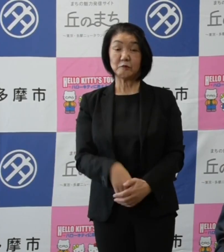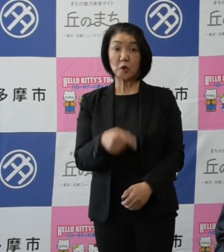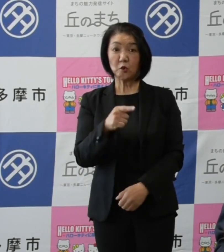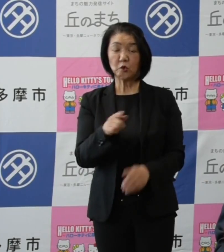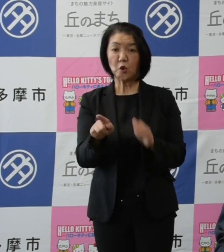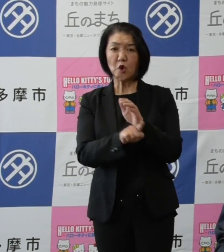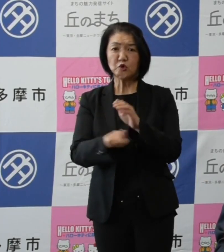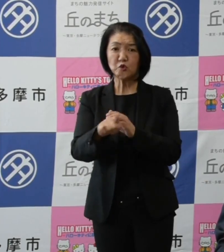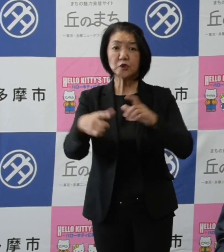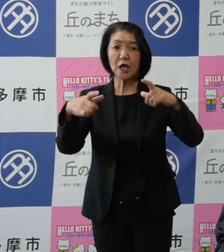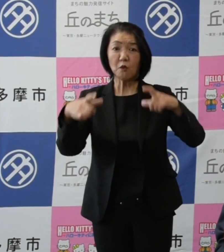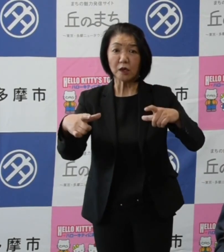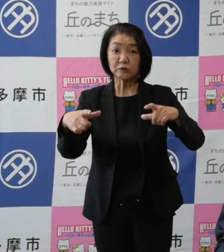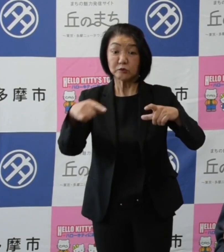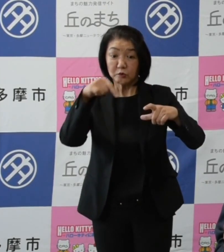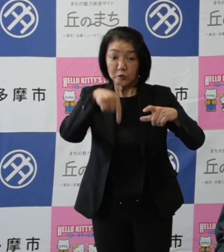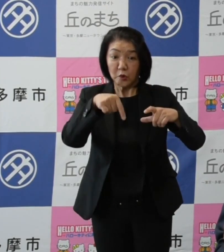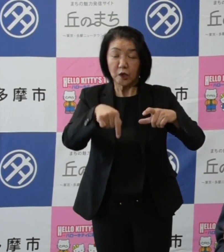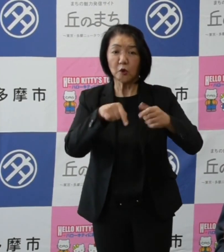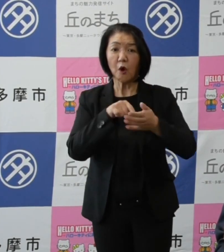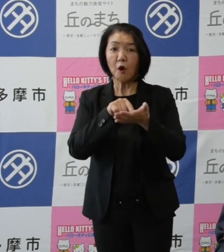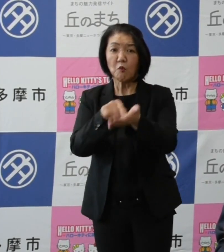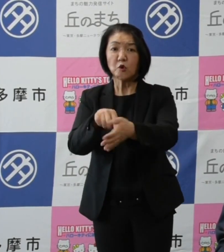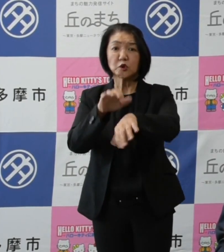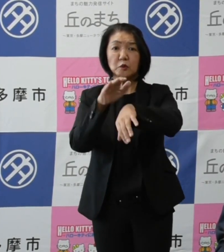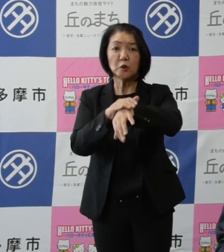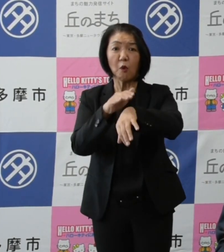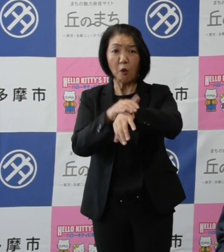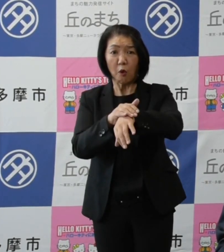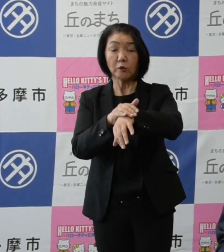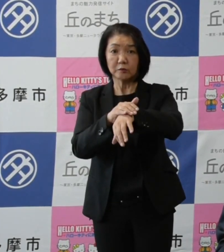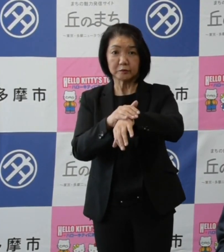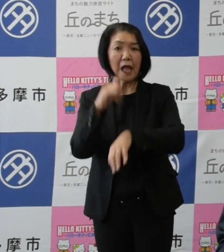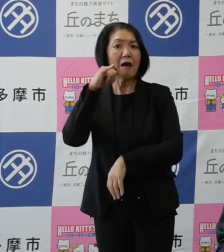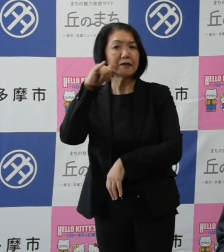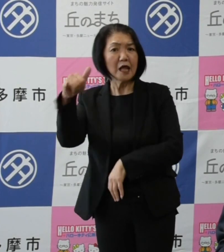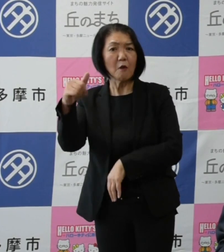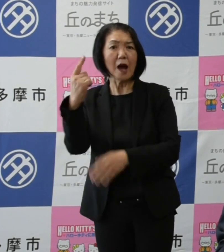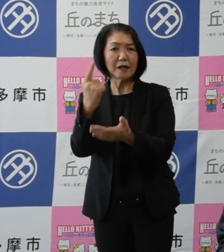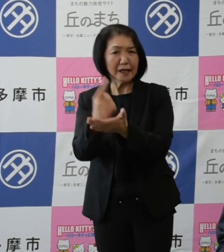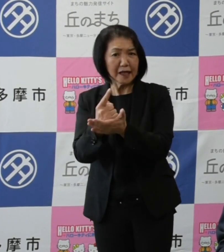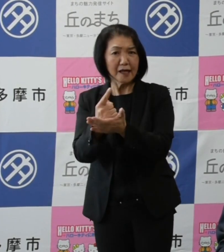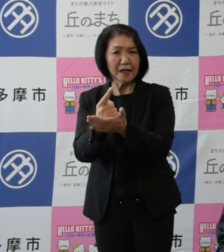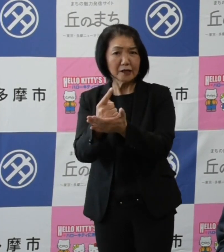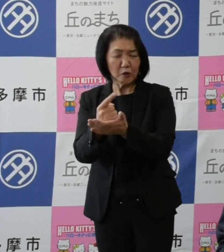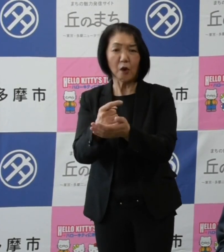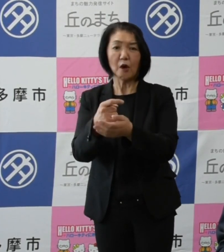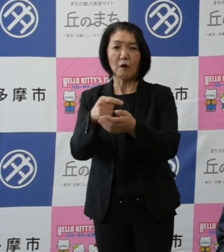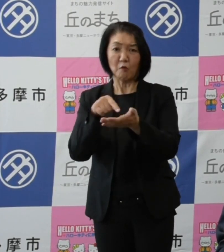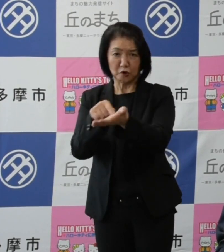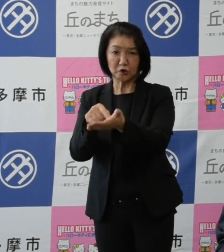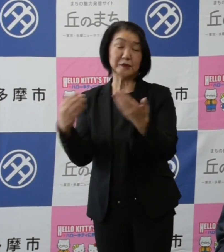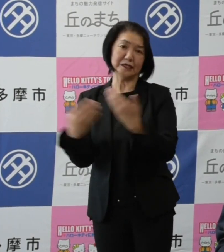この優先枠については、オペレーターが対応するコールセンターのみの受付と